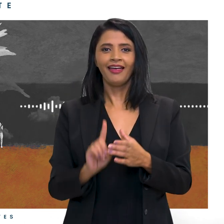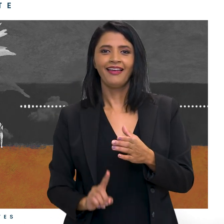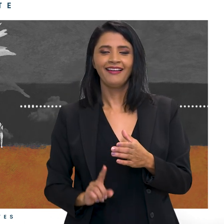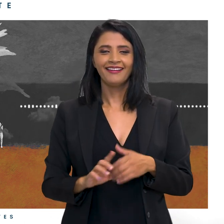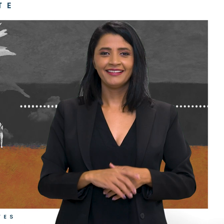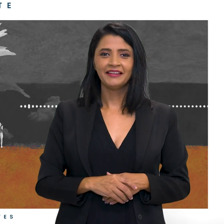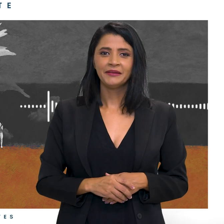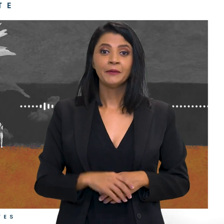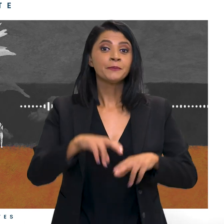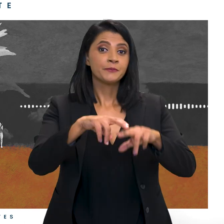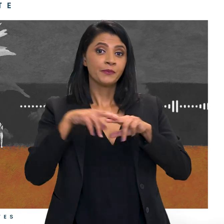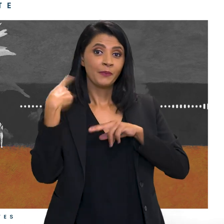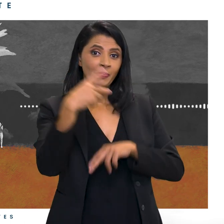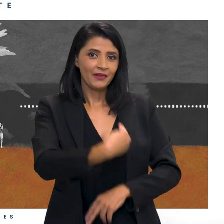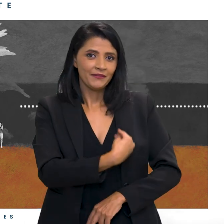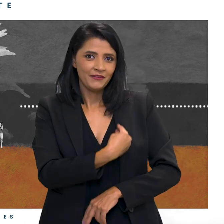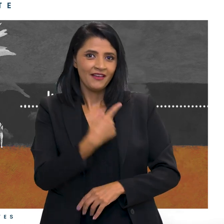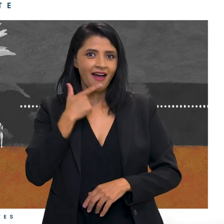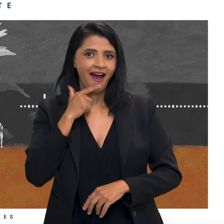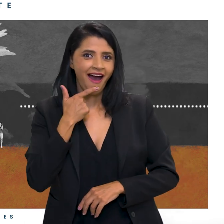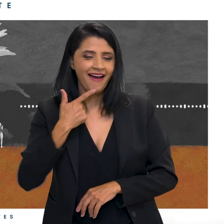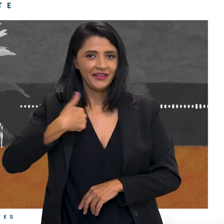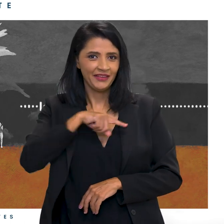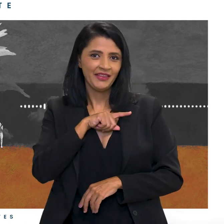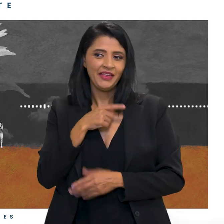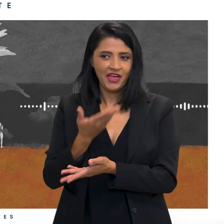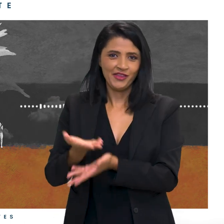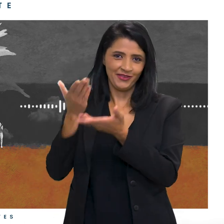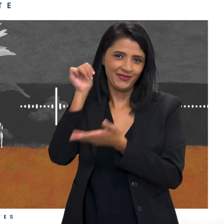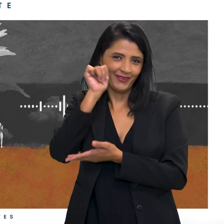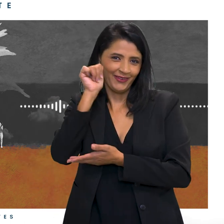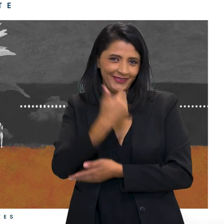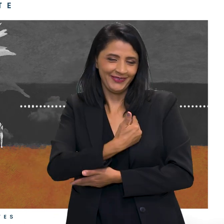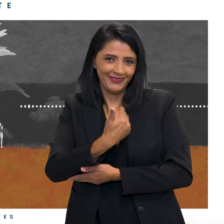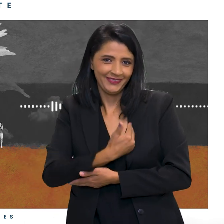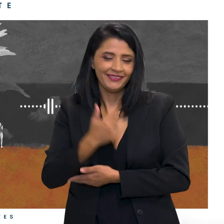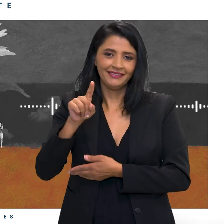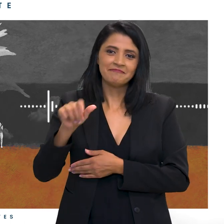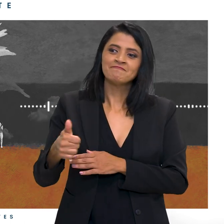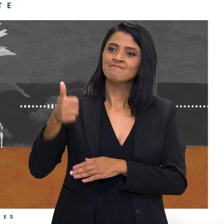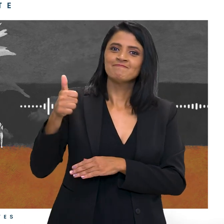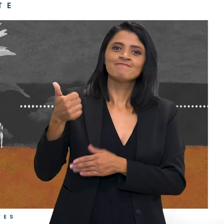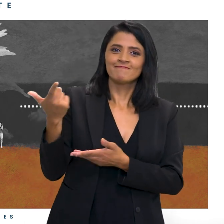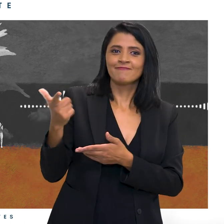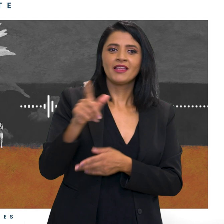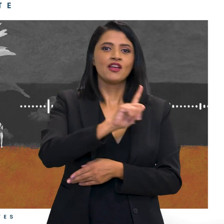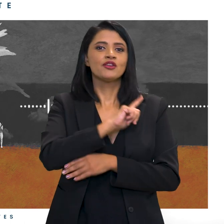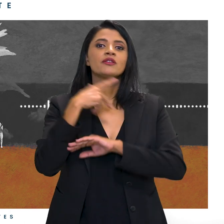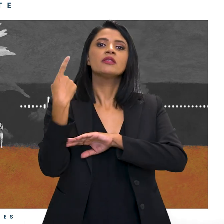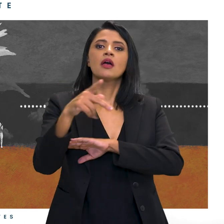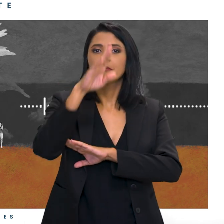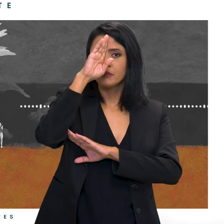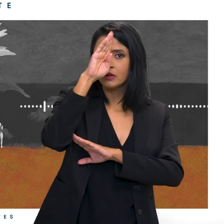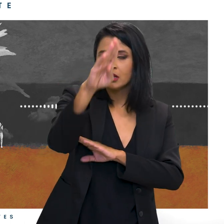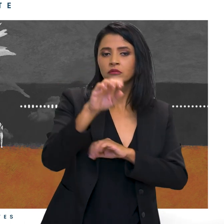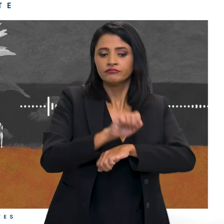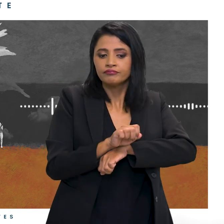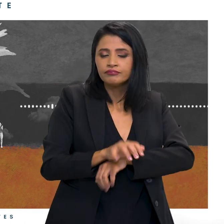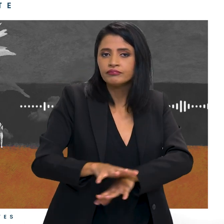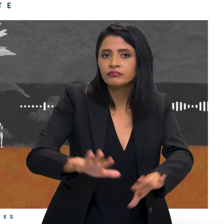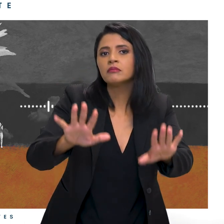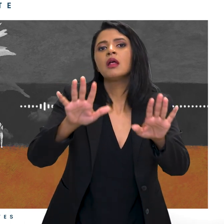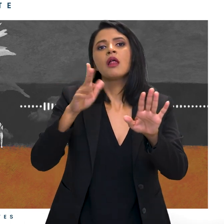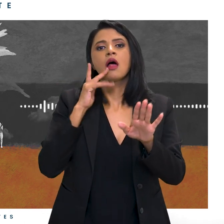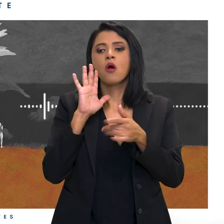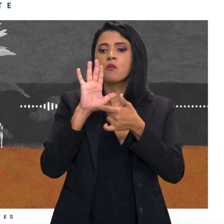Quem nunca? Mas é por causa dessa vivência bem-humorada entre as nossas pioneiras que a Jo elege uma das prioridades da gestão dela